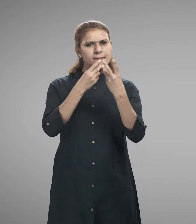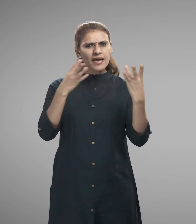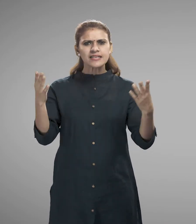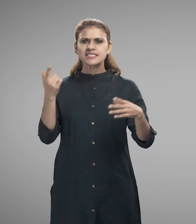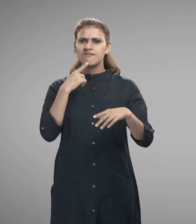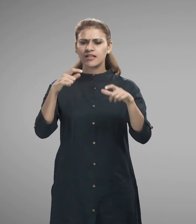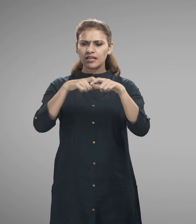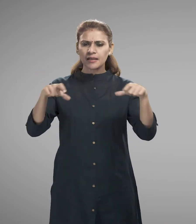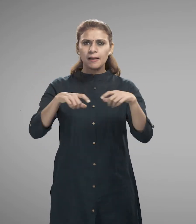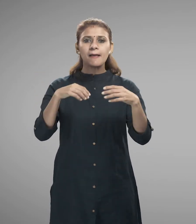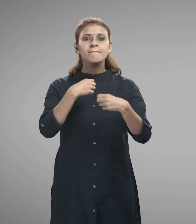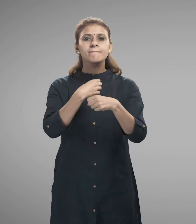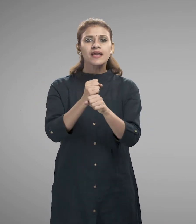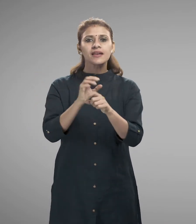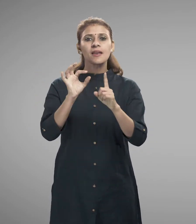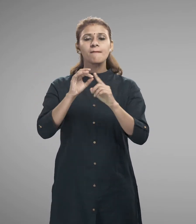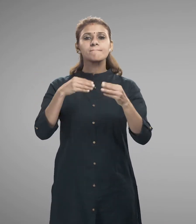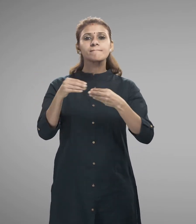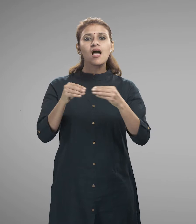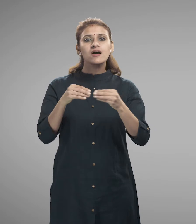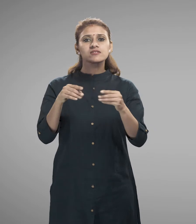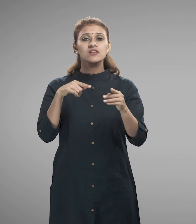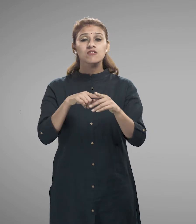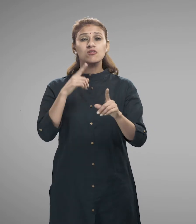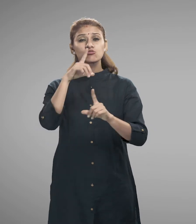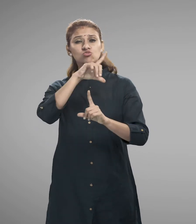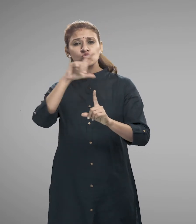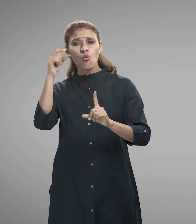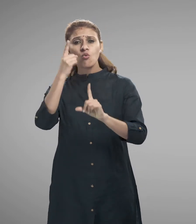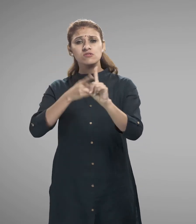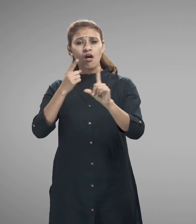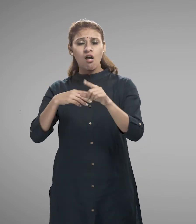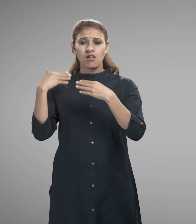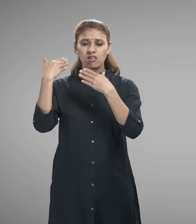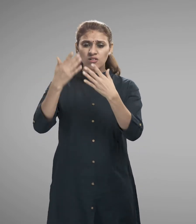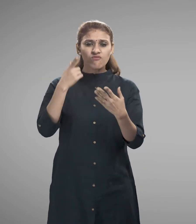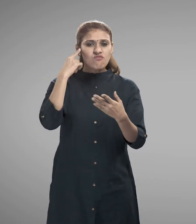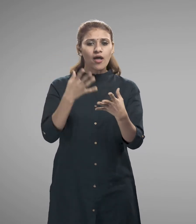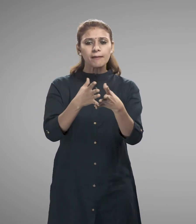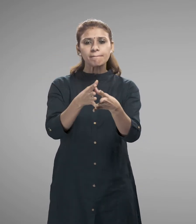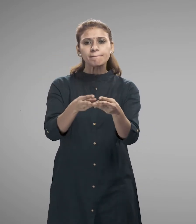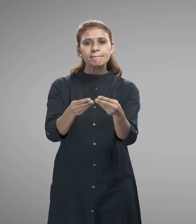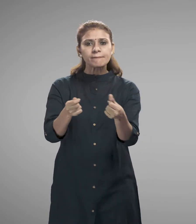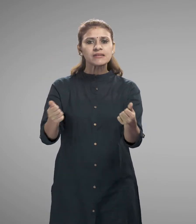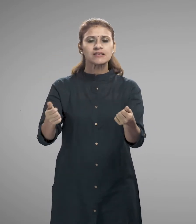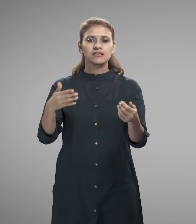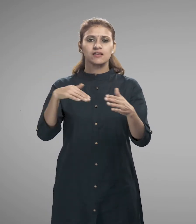अधिकतर सैनिटरी पैड प्लास्टिक के बने होते हैं। मिट्टी में सम्मिलित होने में इन्हें कई सौ साल लगते हैं और